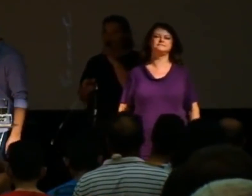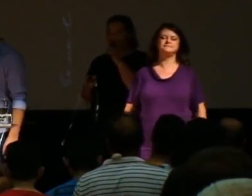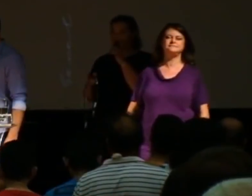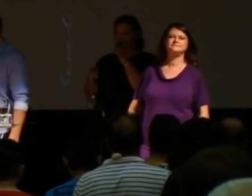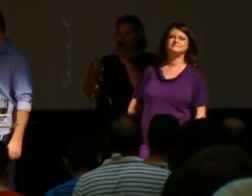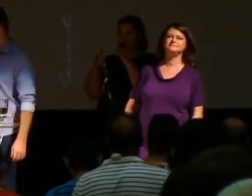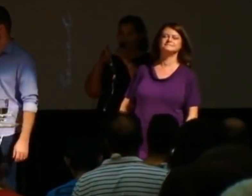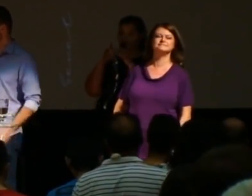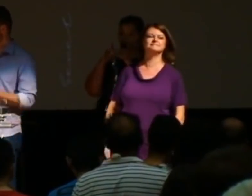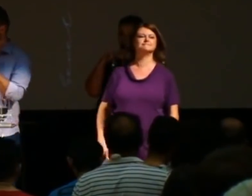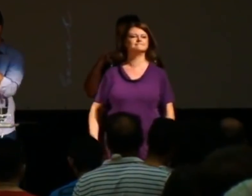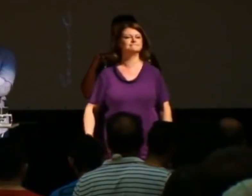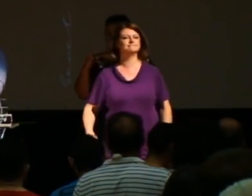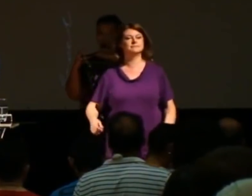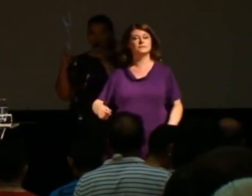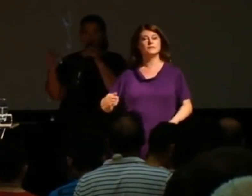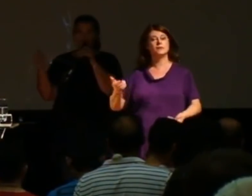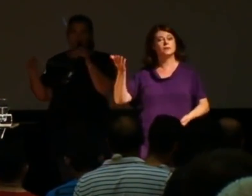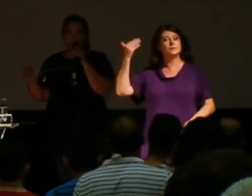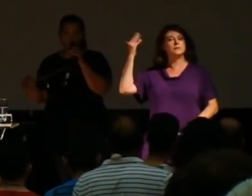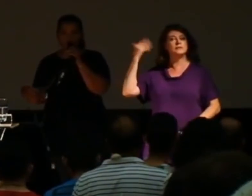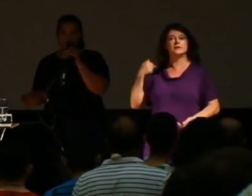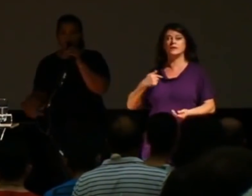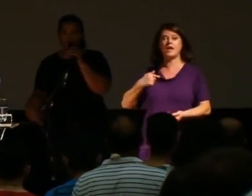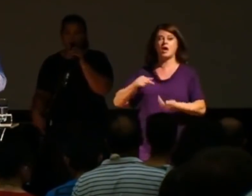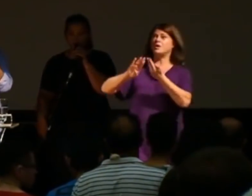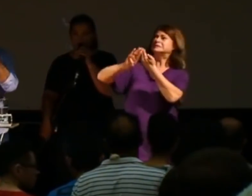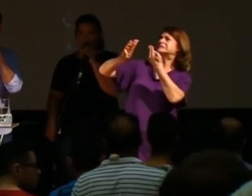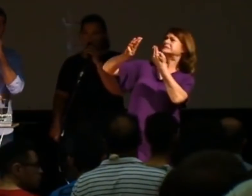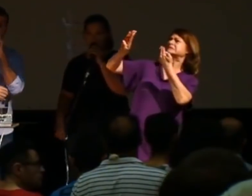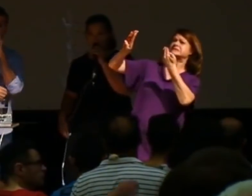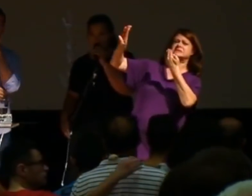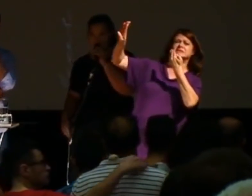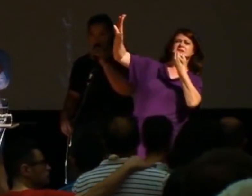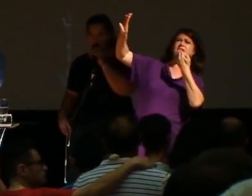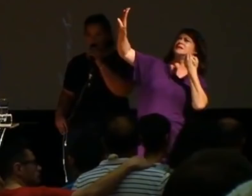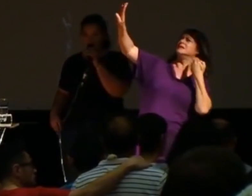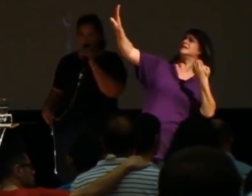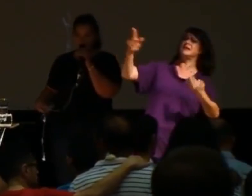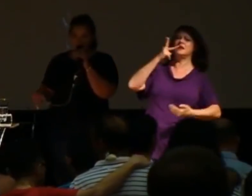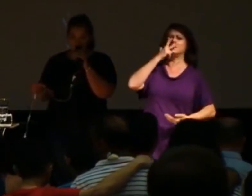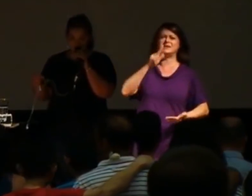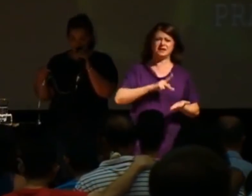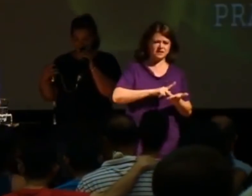Inimigo eu fui, mas teu amor lutou por mim.